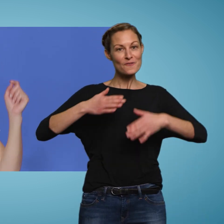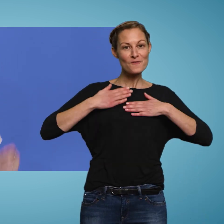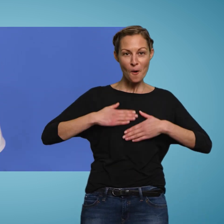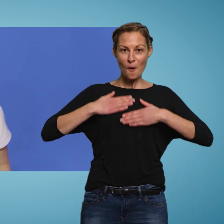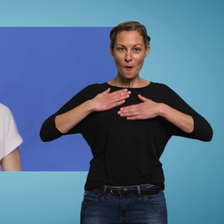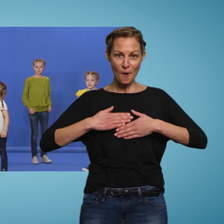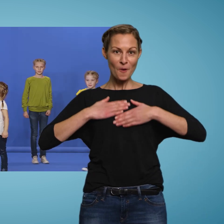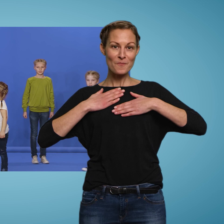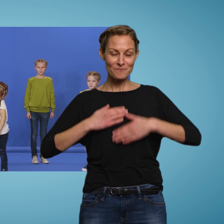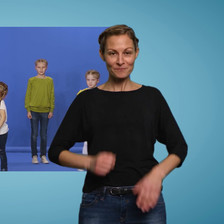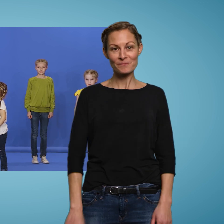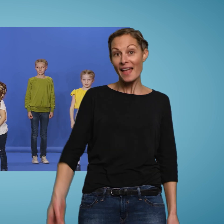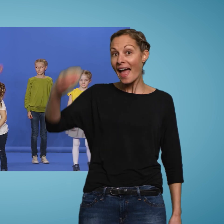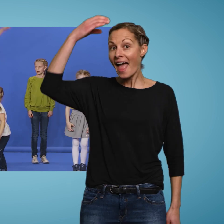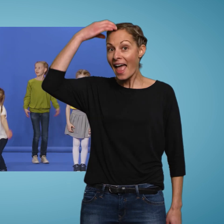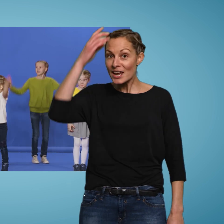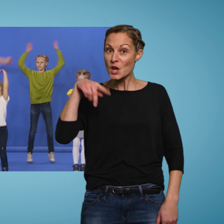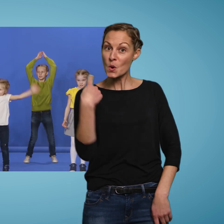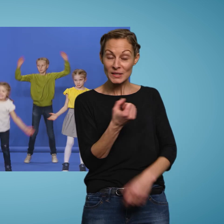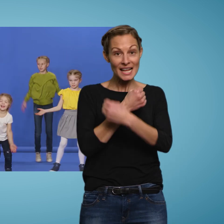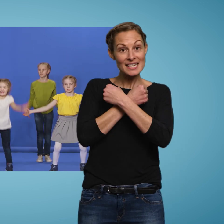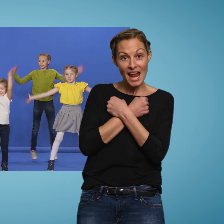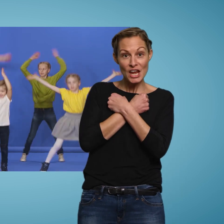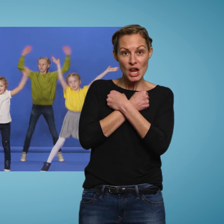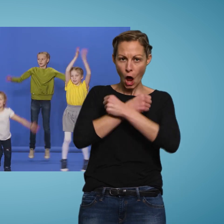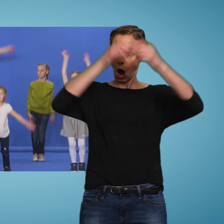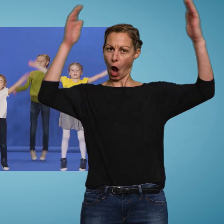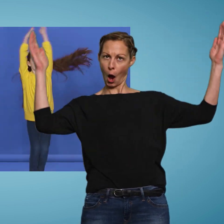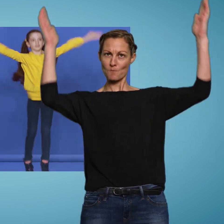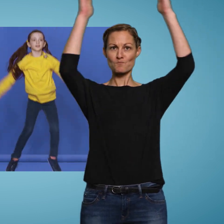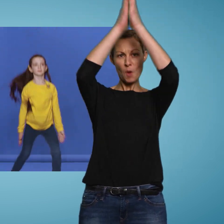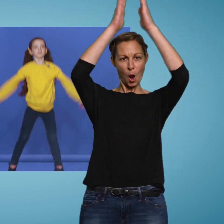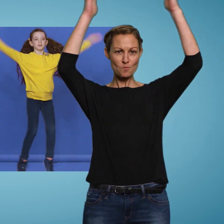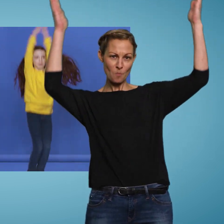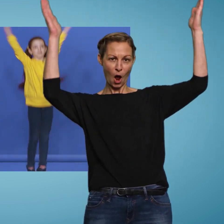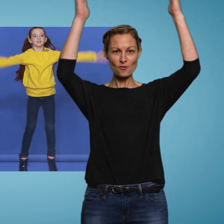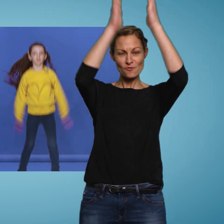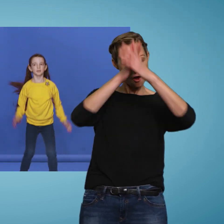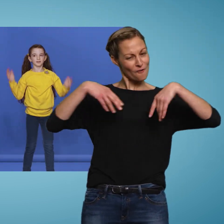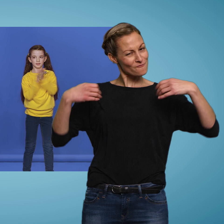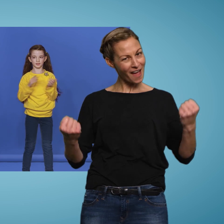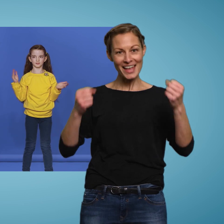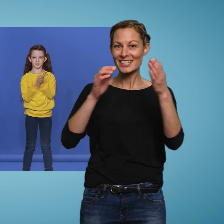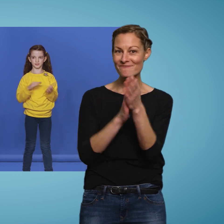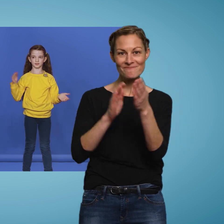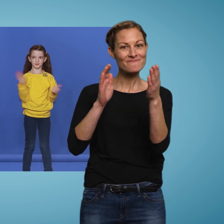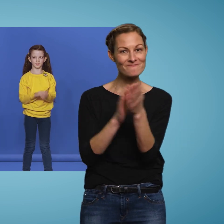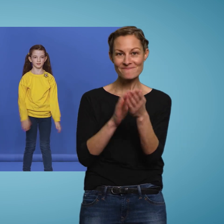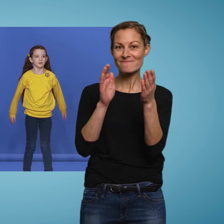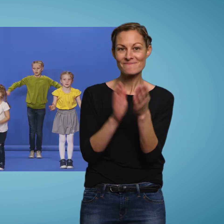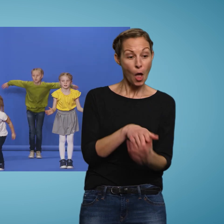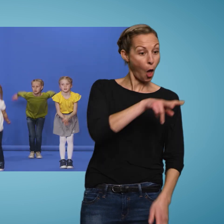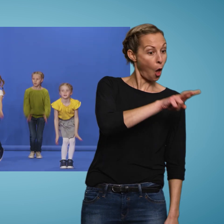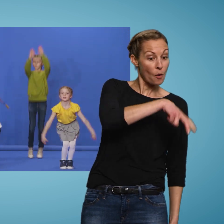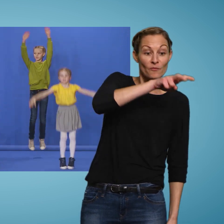das macht mich froh. Edi, unser Teddy, macht den Hampelmann, klackt fest in die